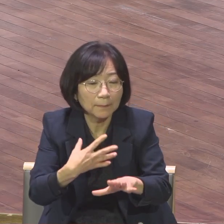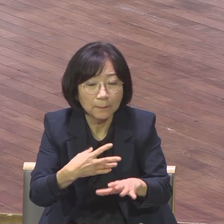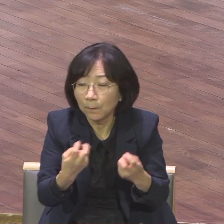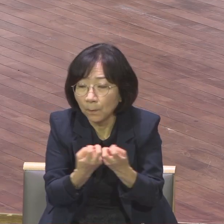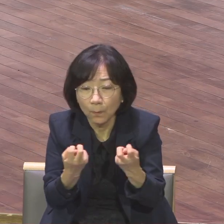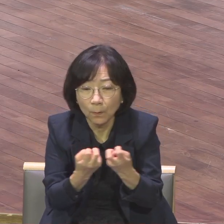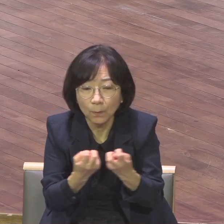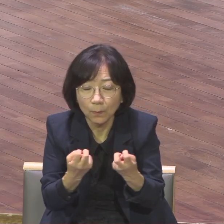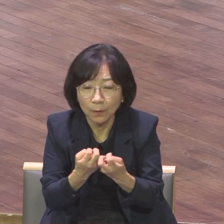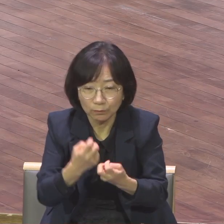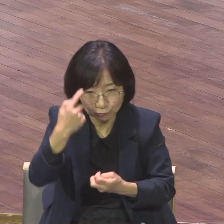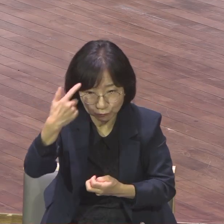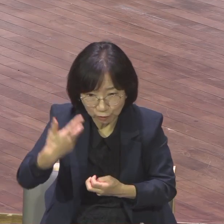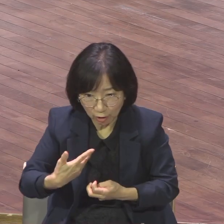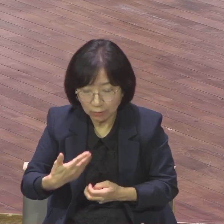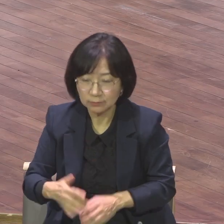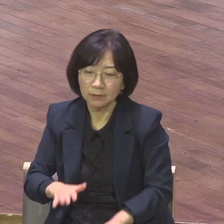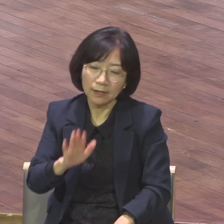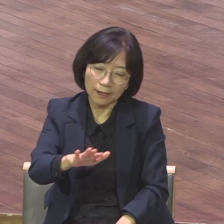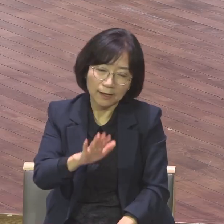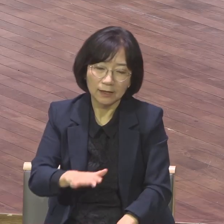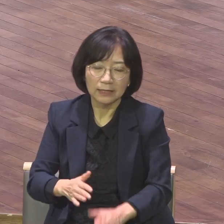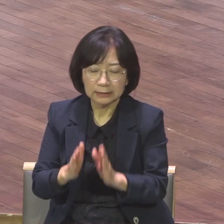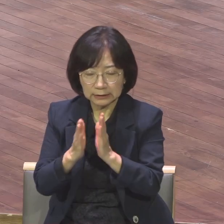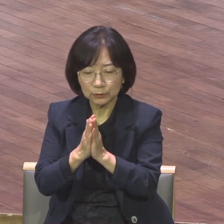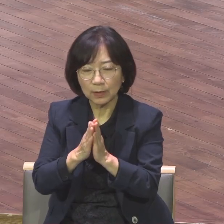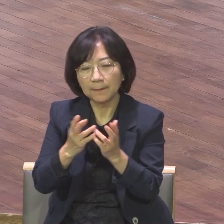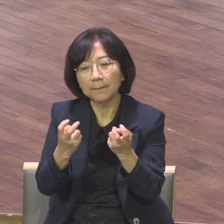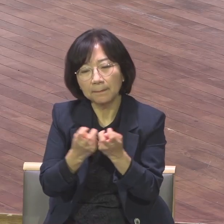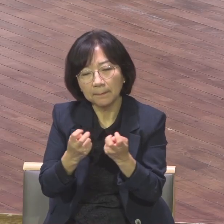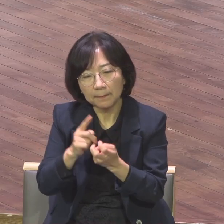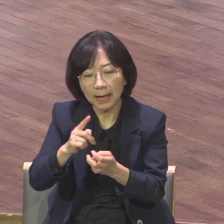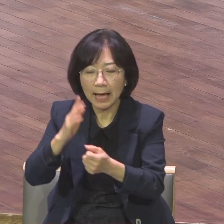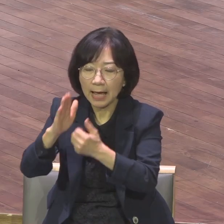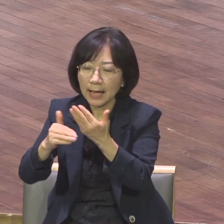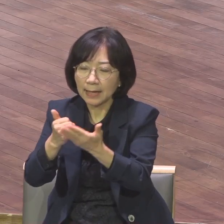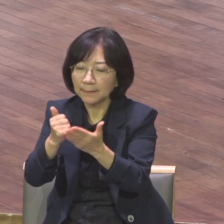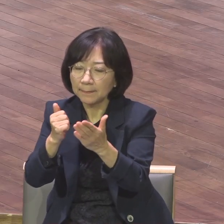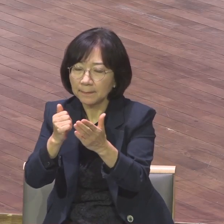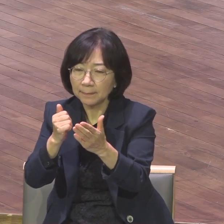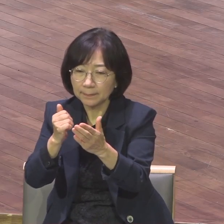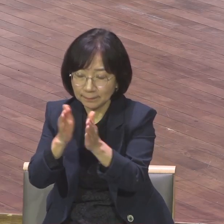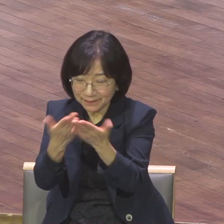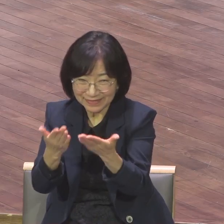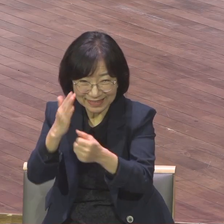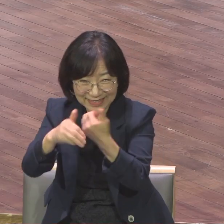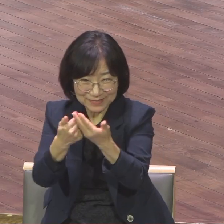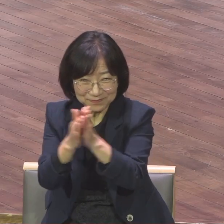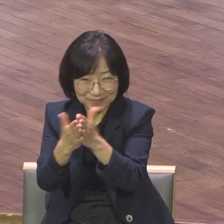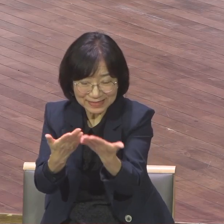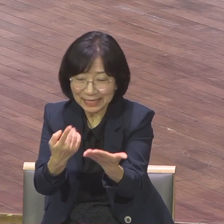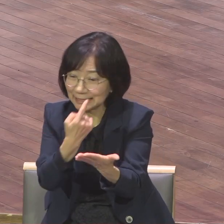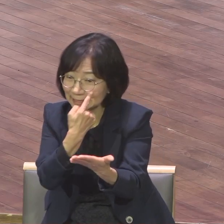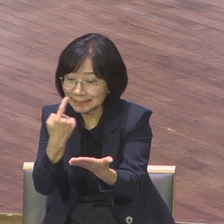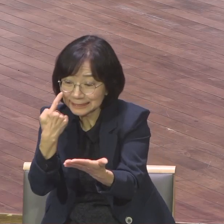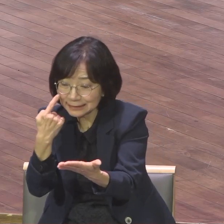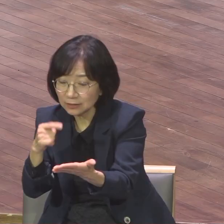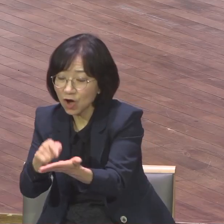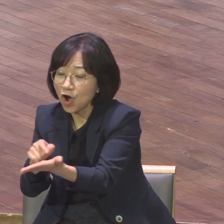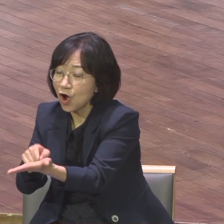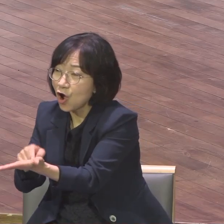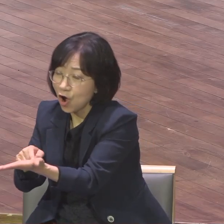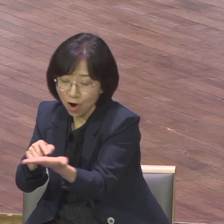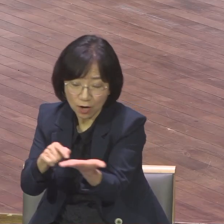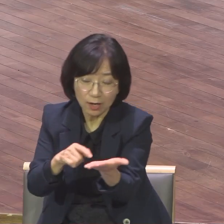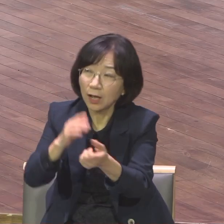하나님의 약속에 근거해서 기도하십시오. 그 간단한 아주 단순한 말이죠. 하나님의 약속에